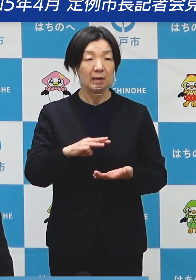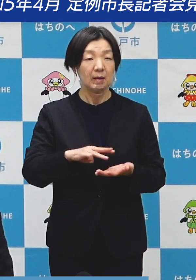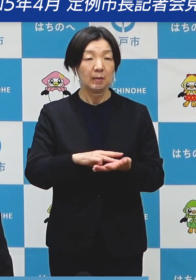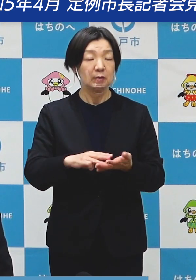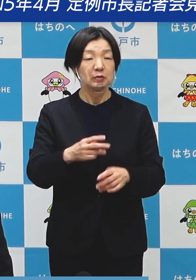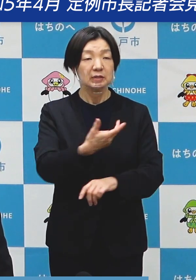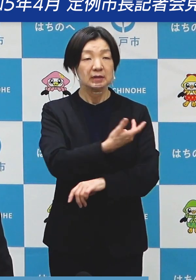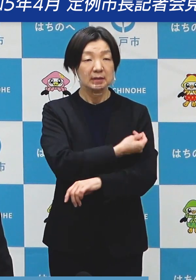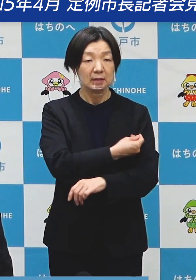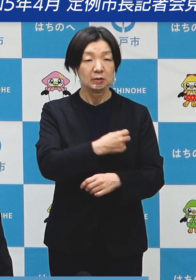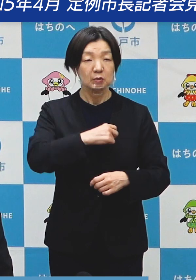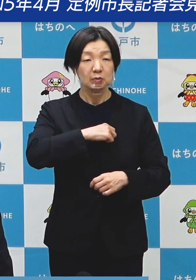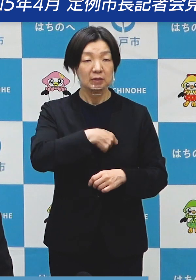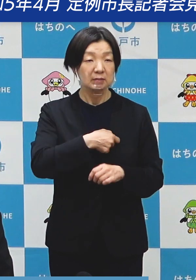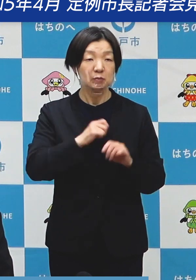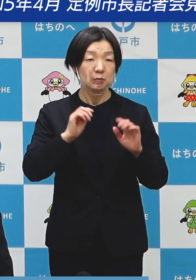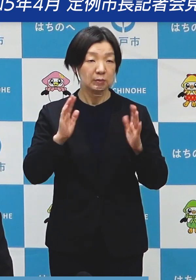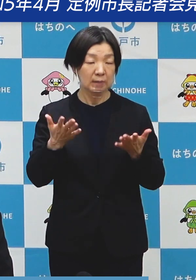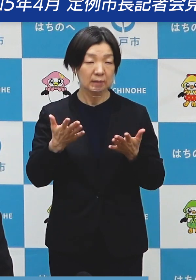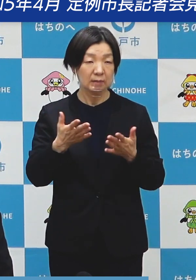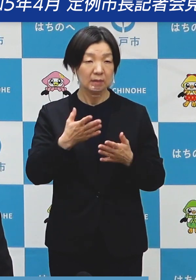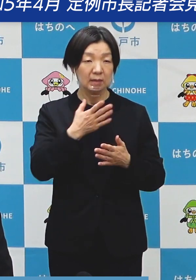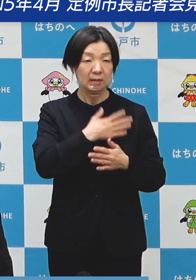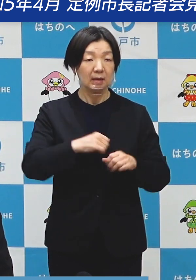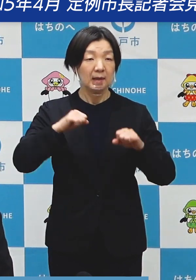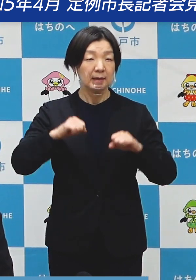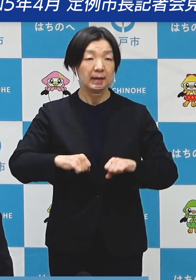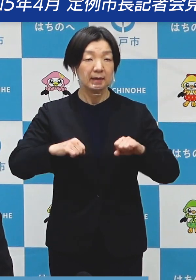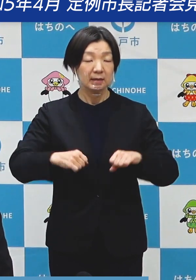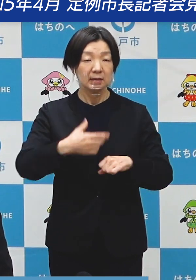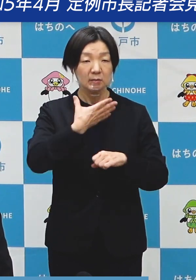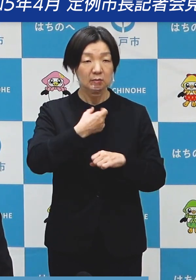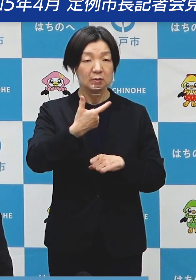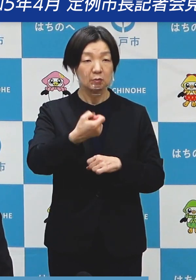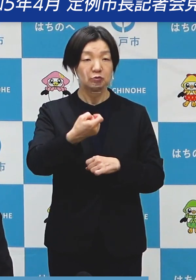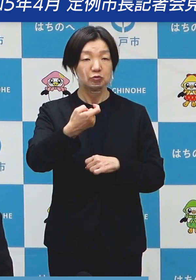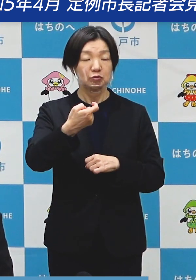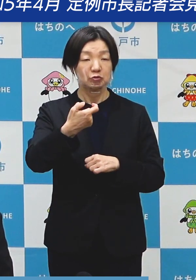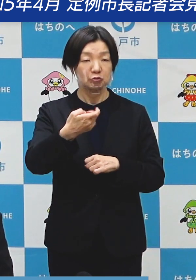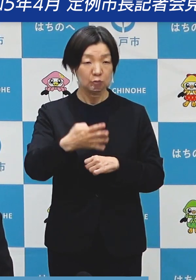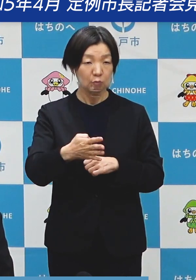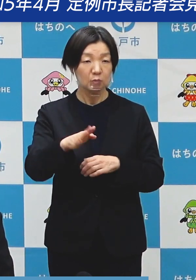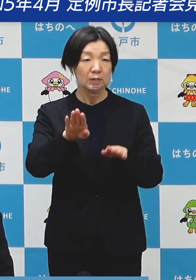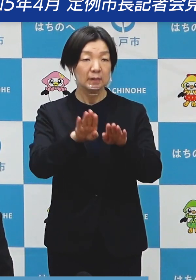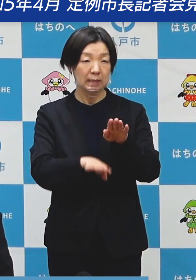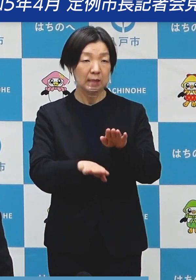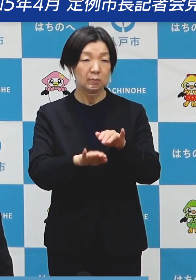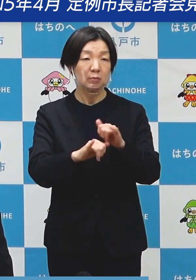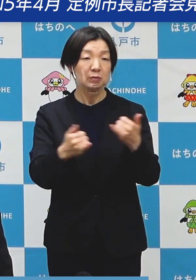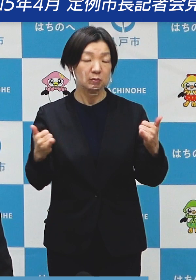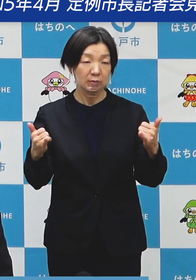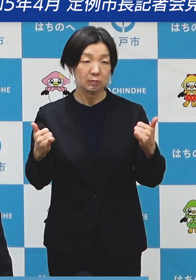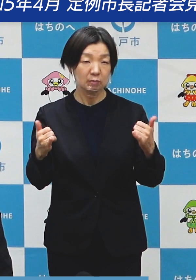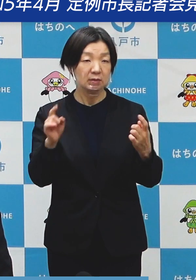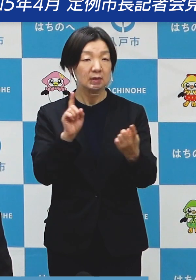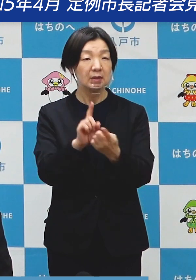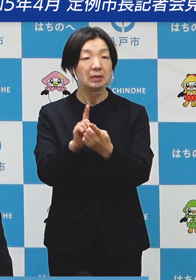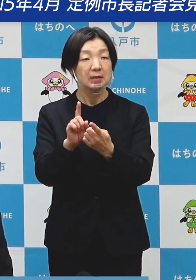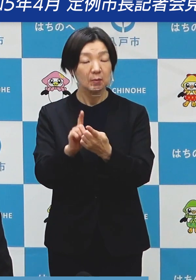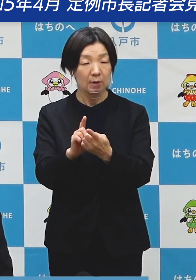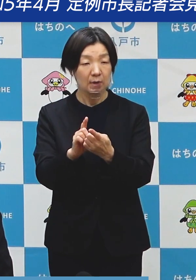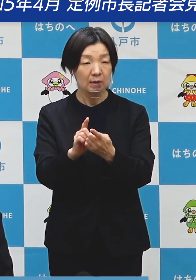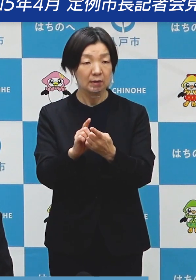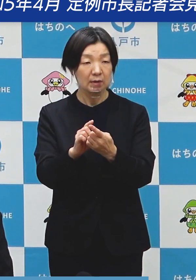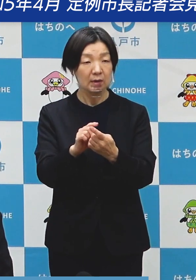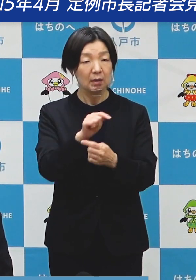の努力義務が適用されない健常な64歳以下の市民におかれましては秋冬